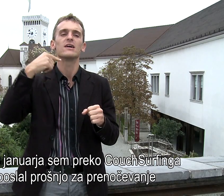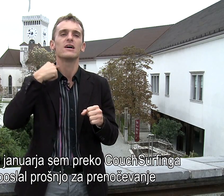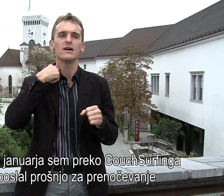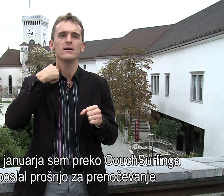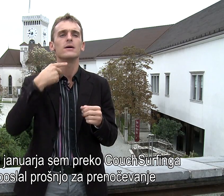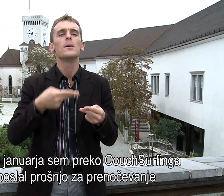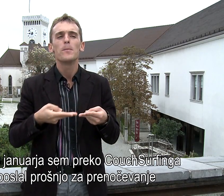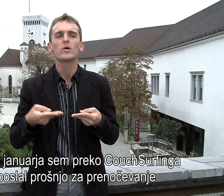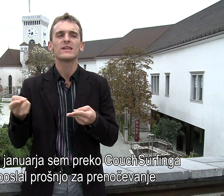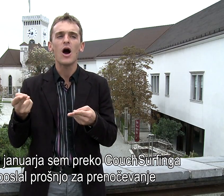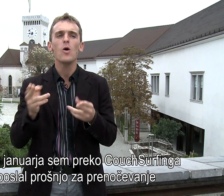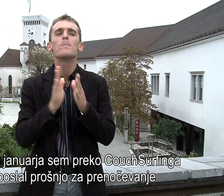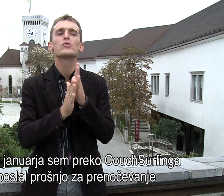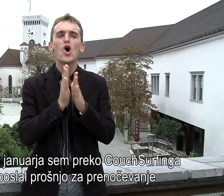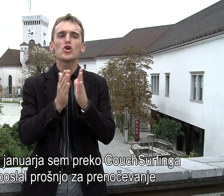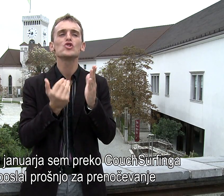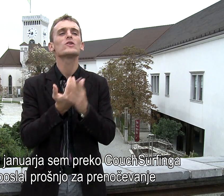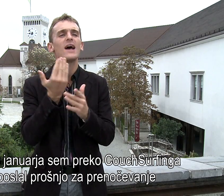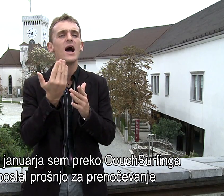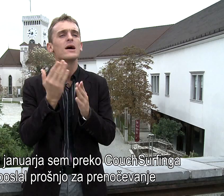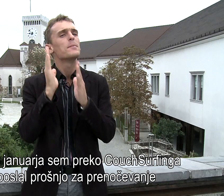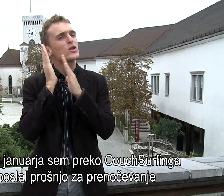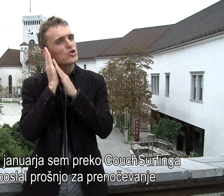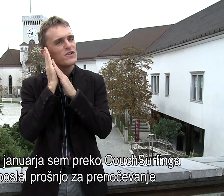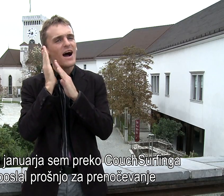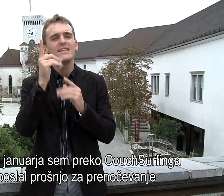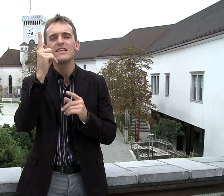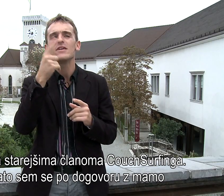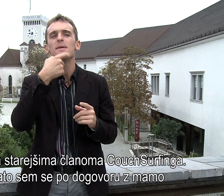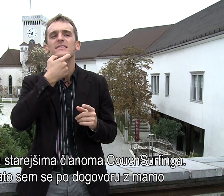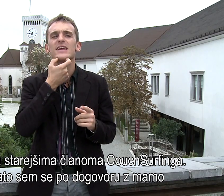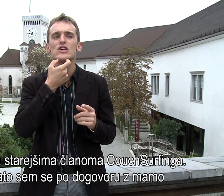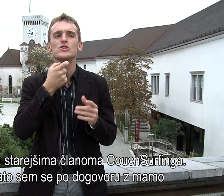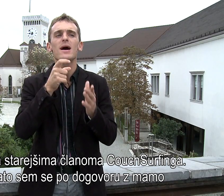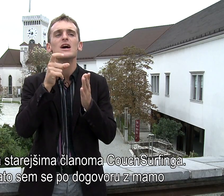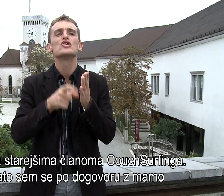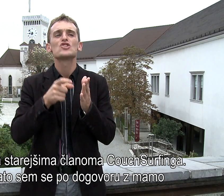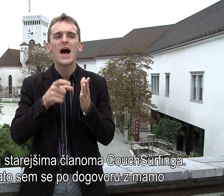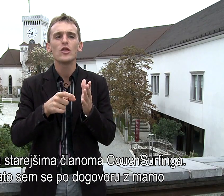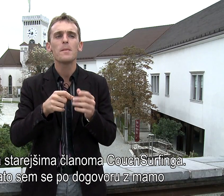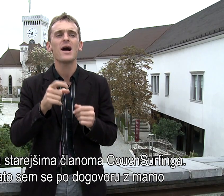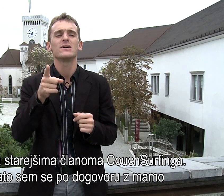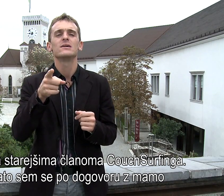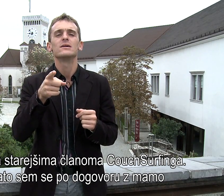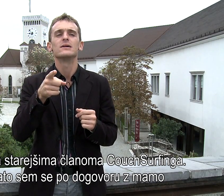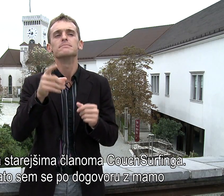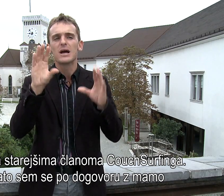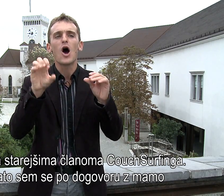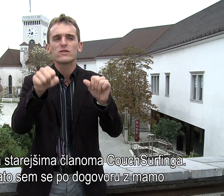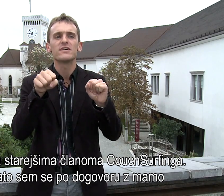COUCH-SURFING, poslal prošnjo za prenočevanje dvema starejšima članoma